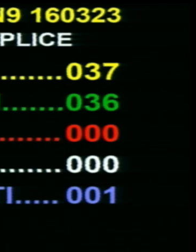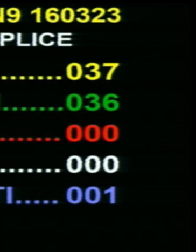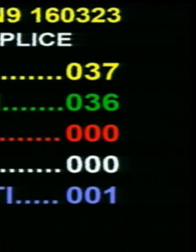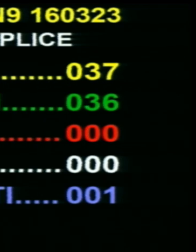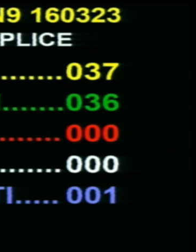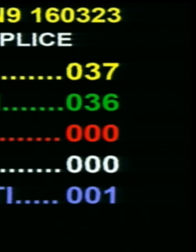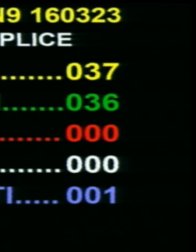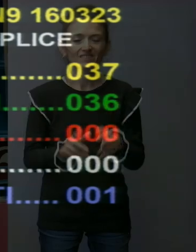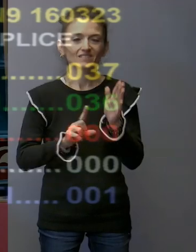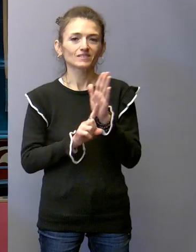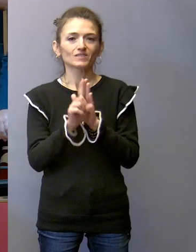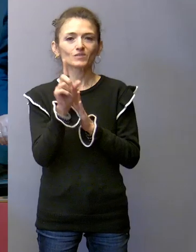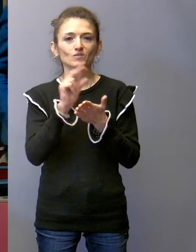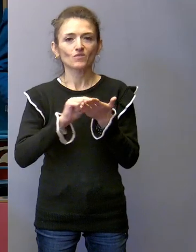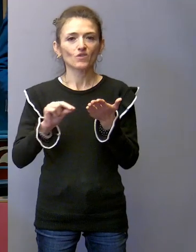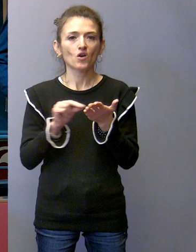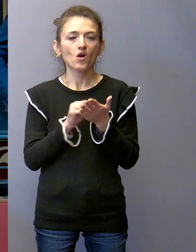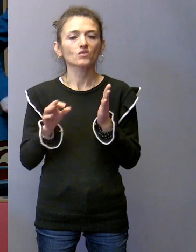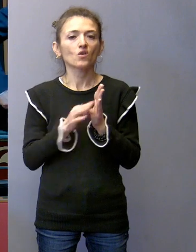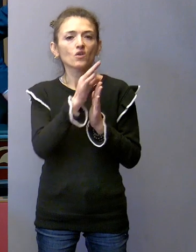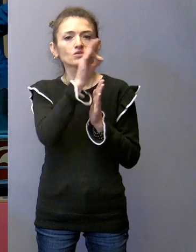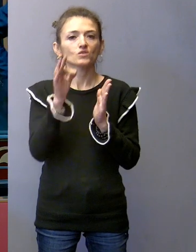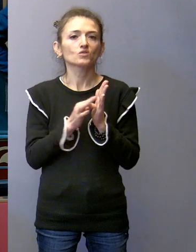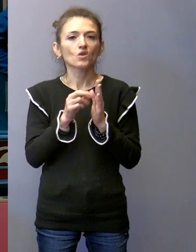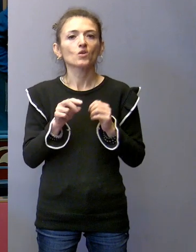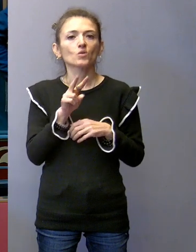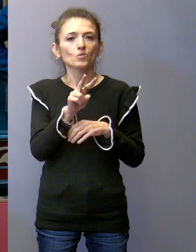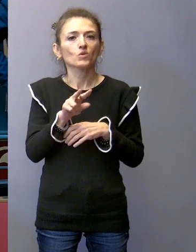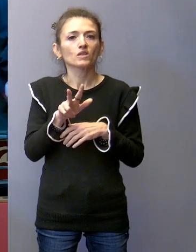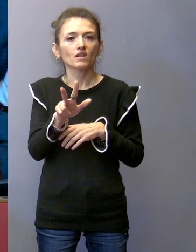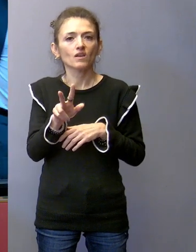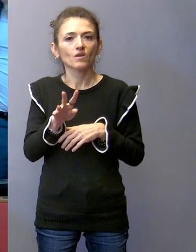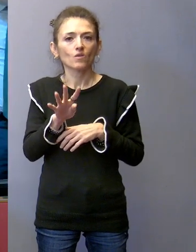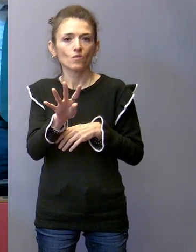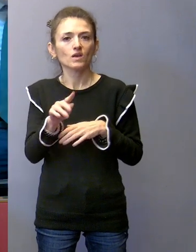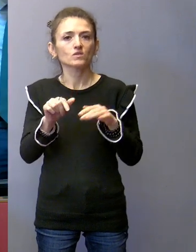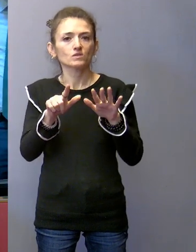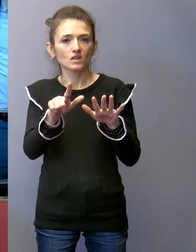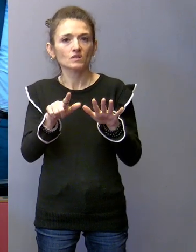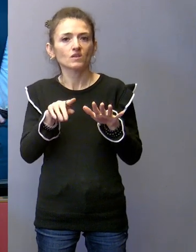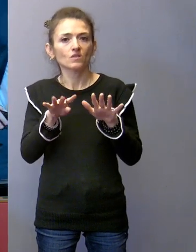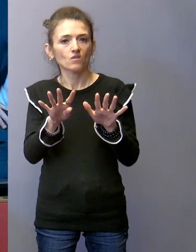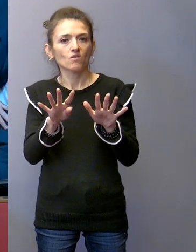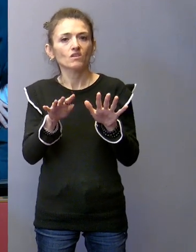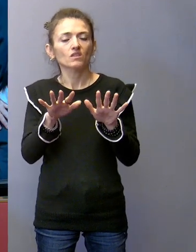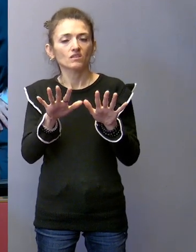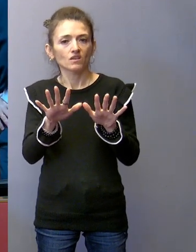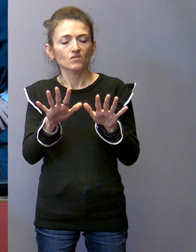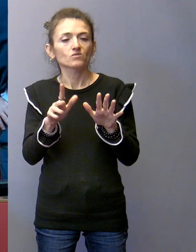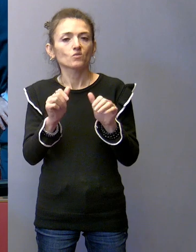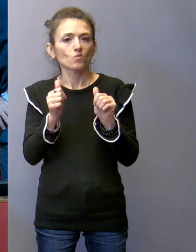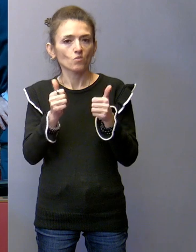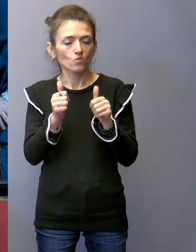Allora esito votazione ordine del giorno 2 3 4 7 9 10